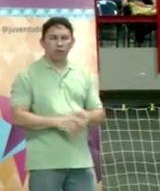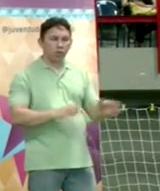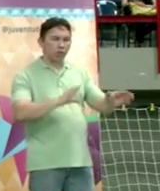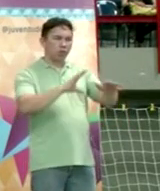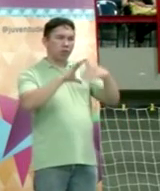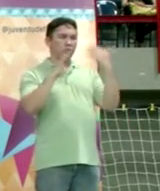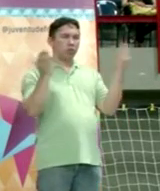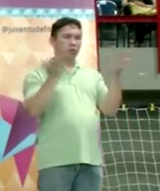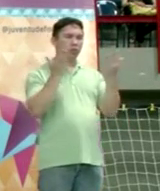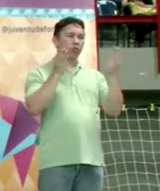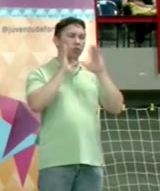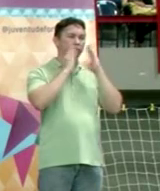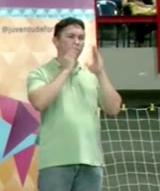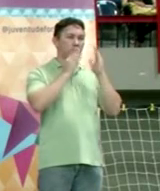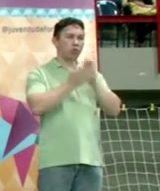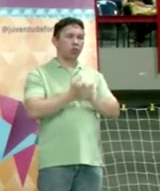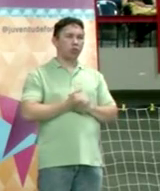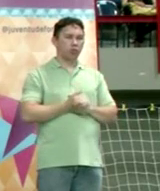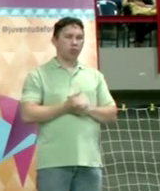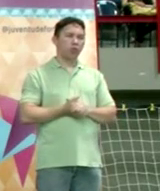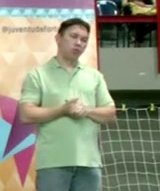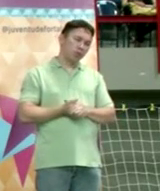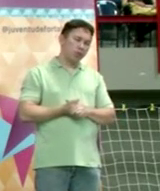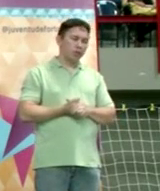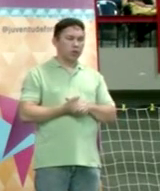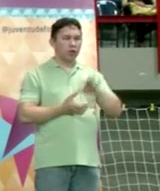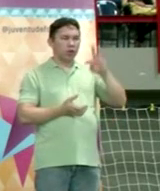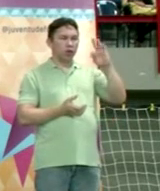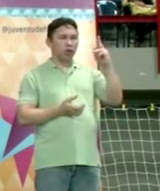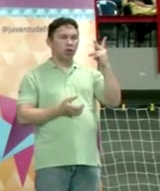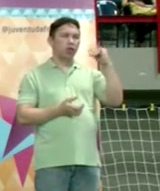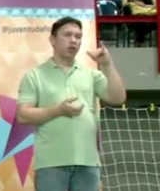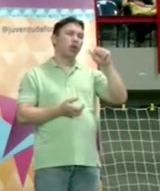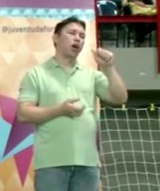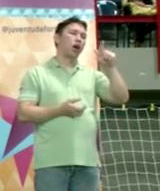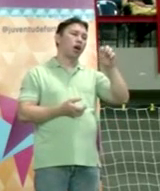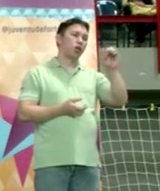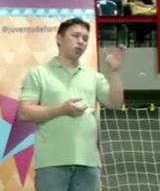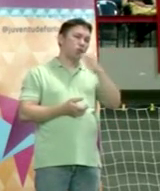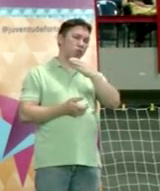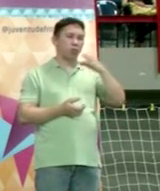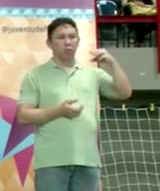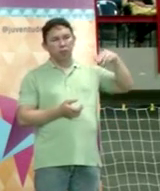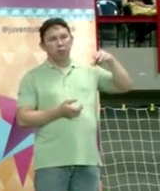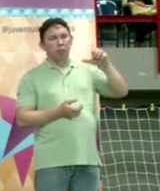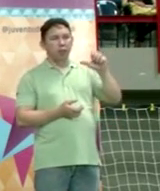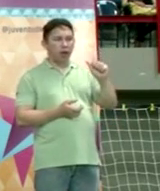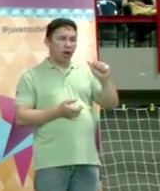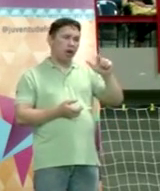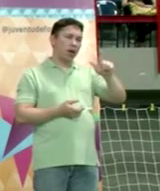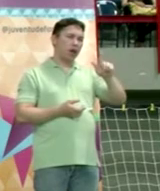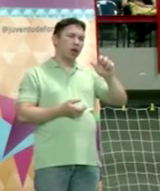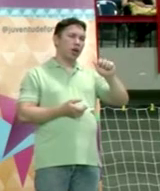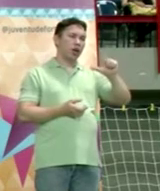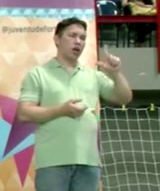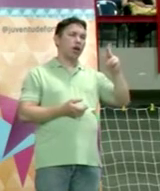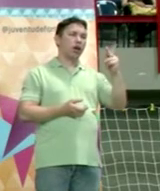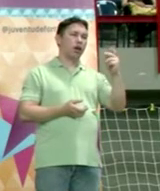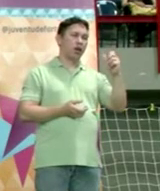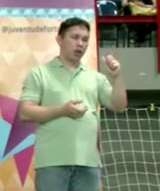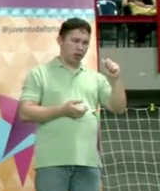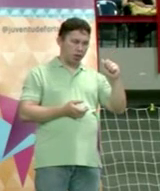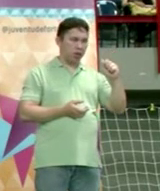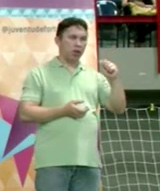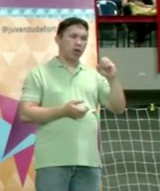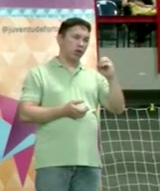um e-mail hoje pelo Facebook, tá? Tiago Magalhães, que eu te respondo com esse material, tá? Bebês, que Deus